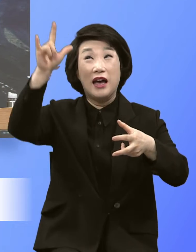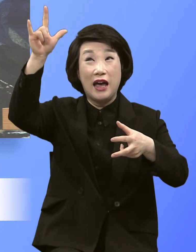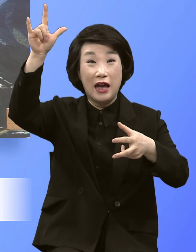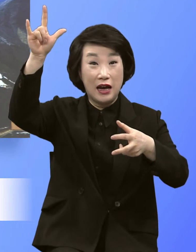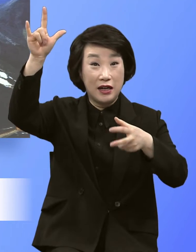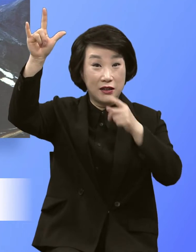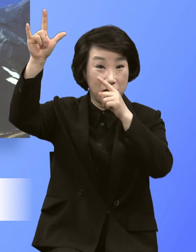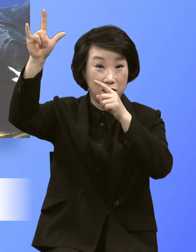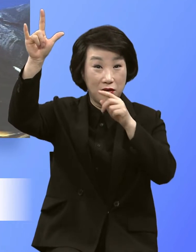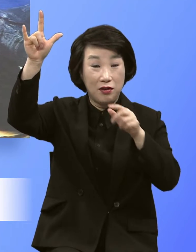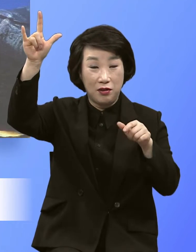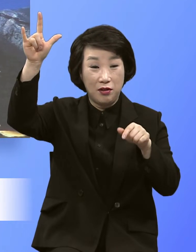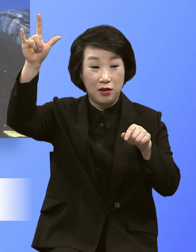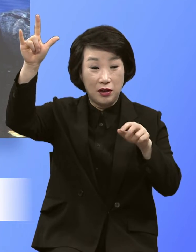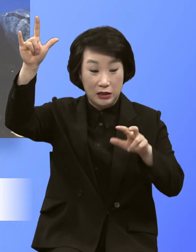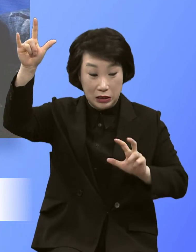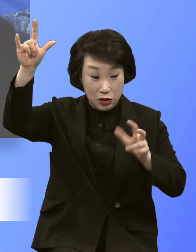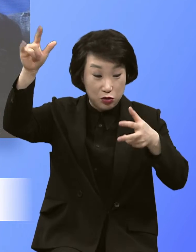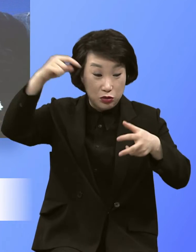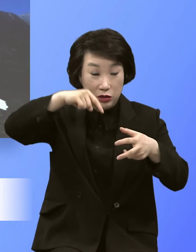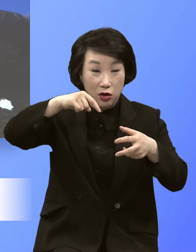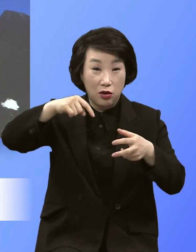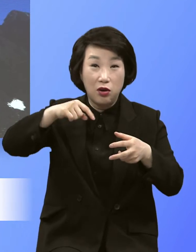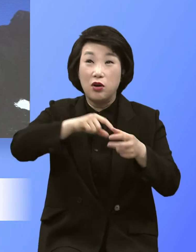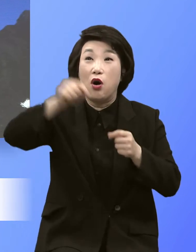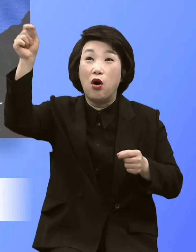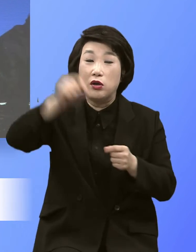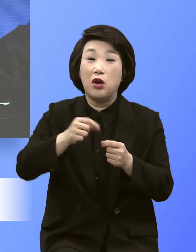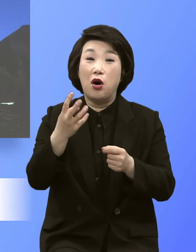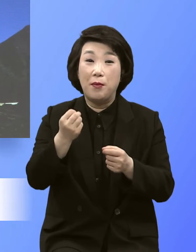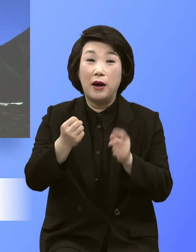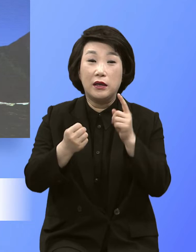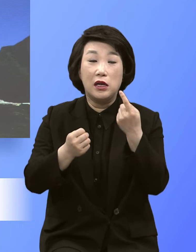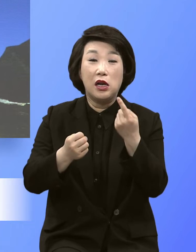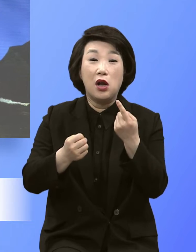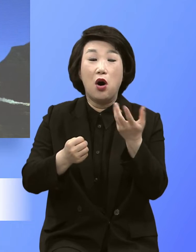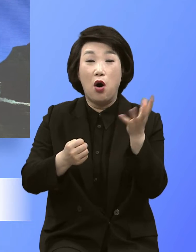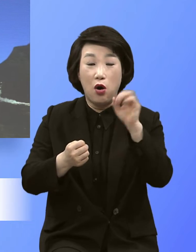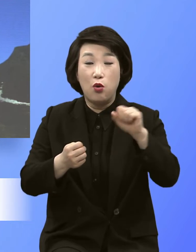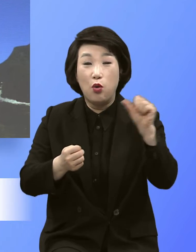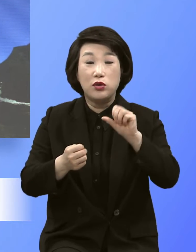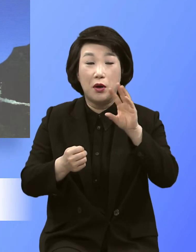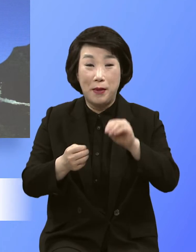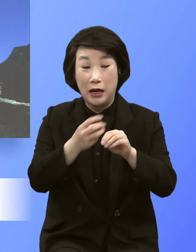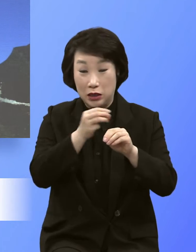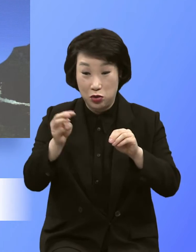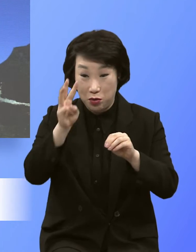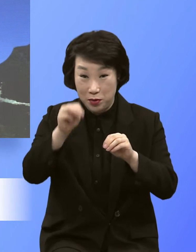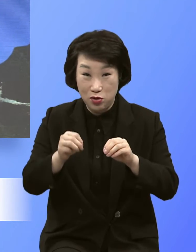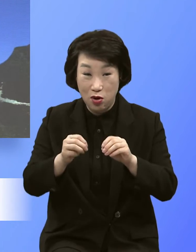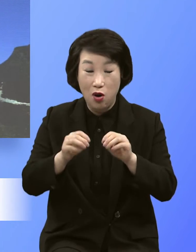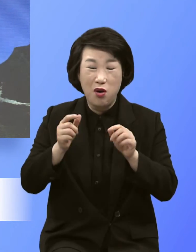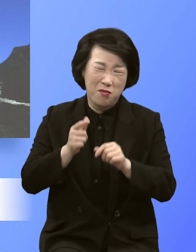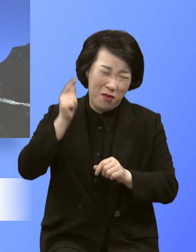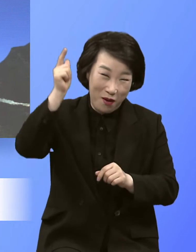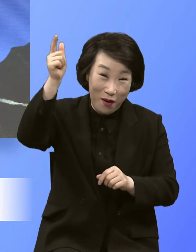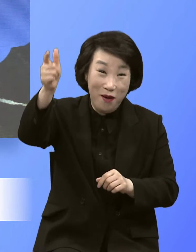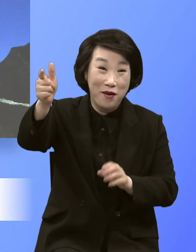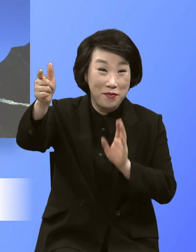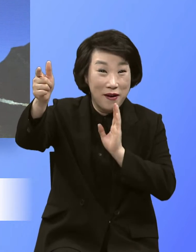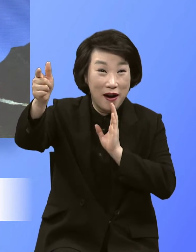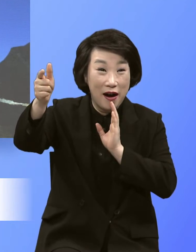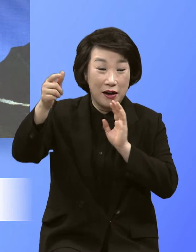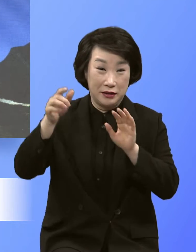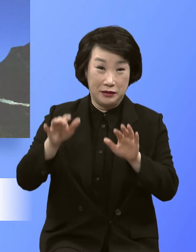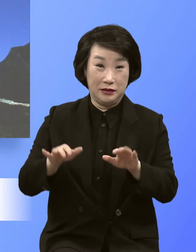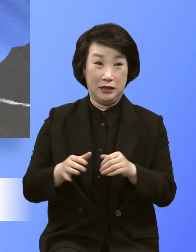태양에서 여기까지 1억 5천만 킬로라고는 어마어마한 거리를 두고 있는데